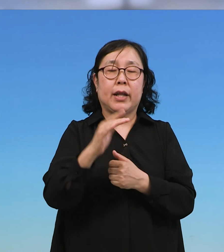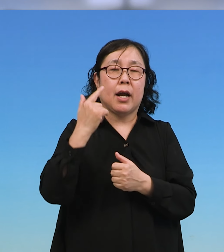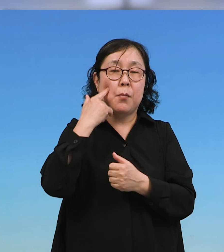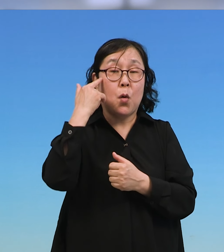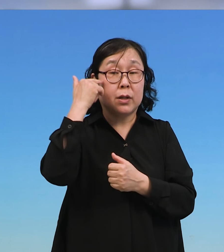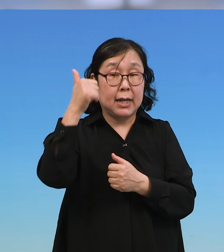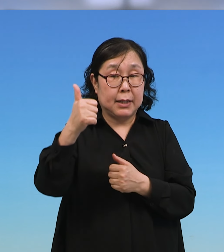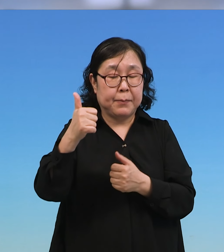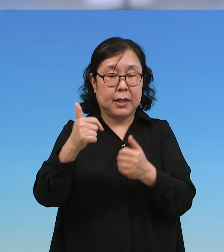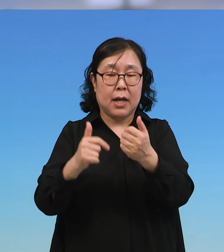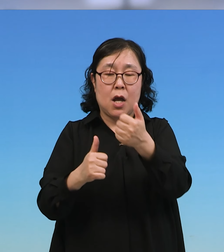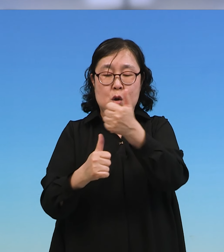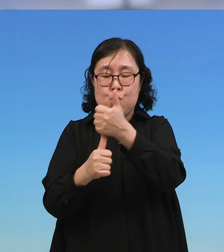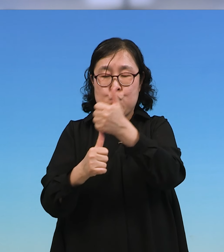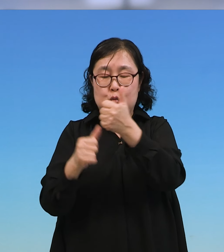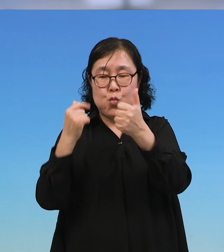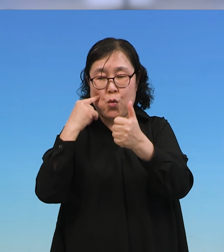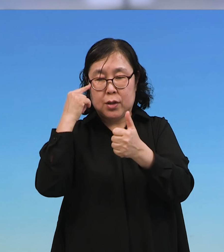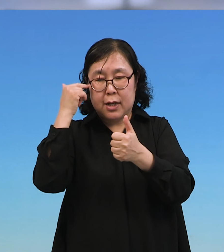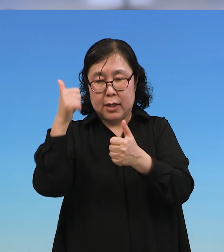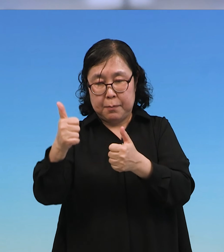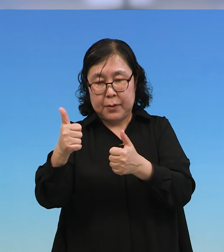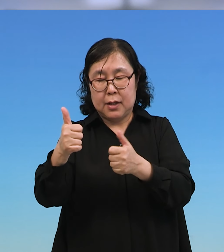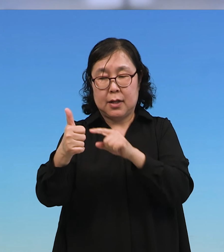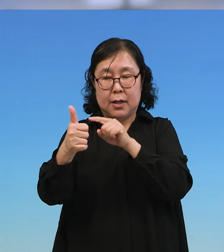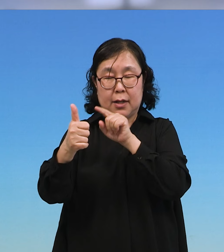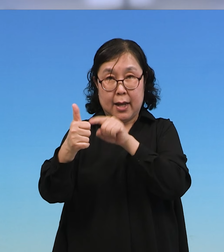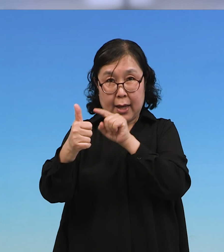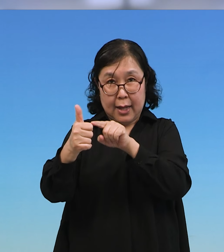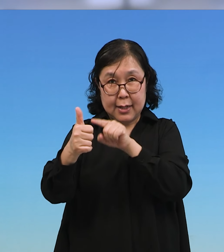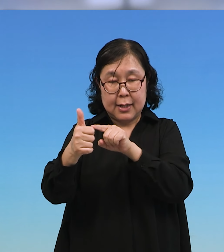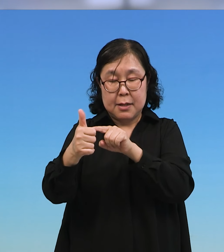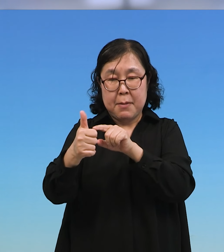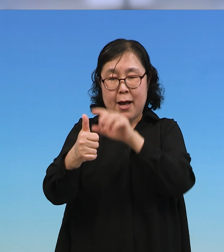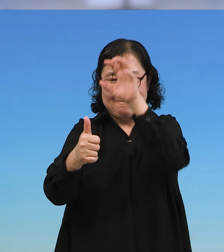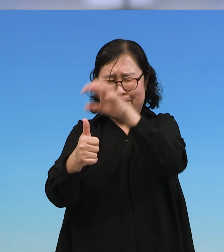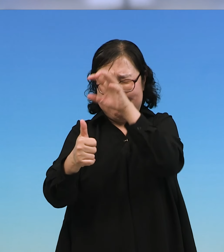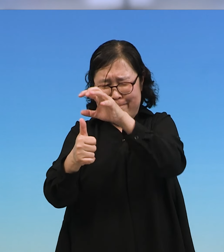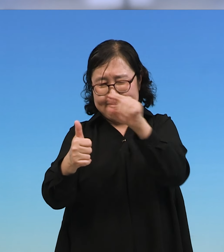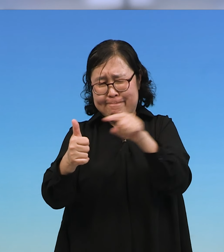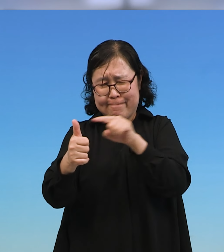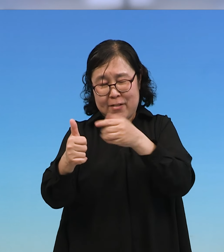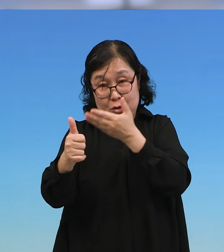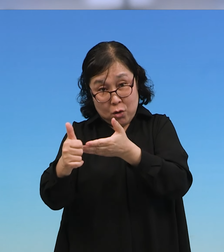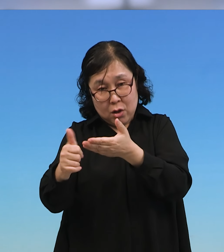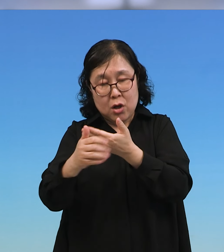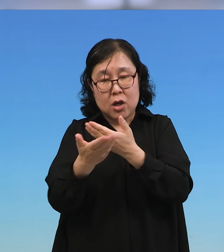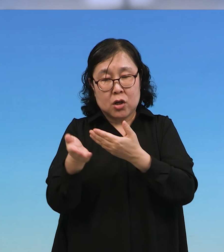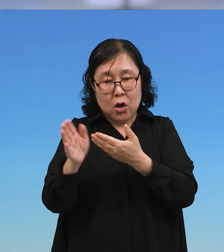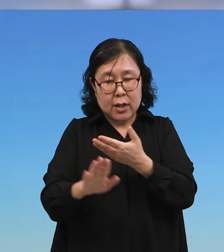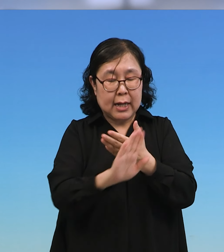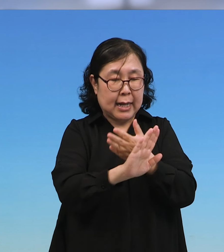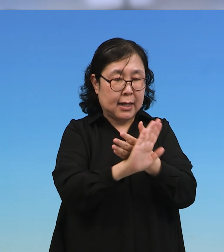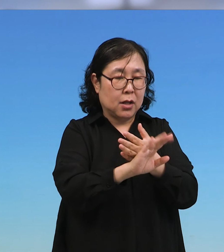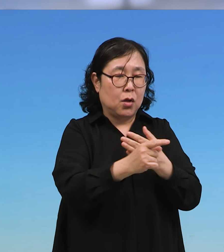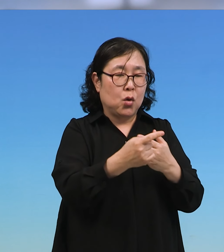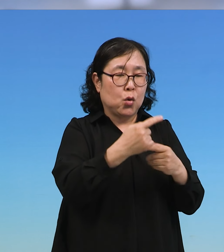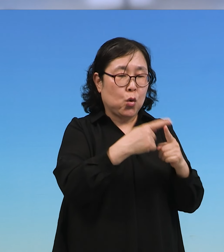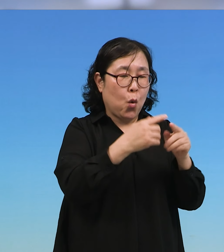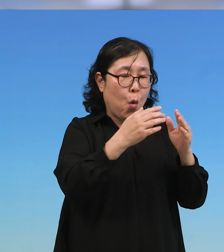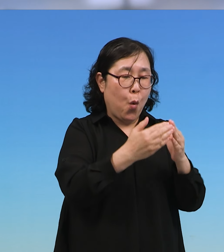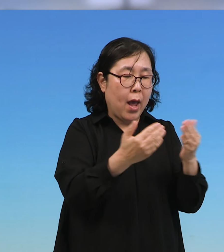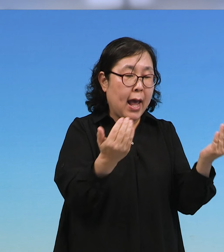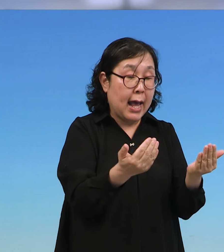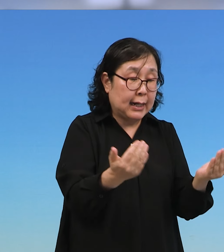교역자들에 대해서 제가 이렇게 가혹하게 그렇게 하지만요, 직원들하고는 완전히 달라요. 예배 마치고